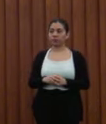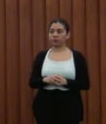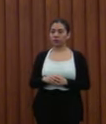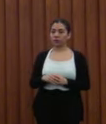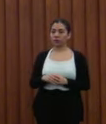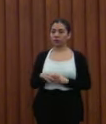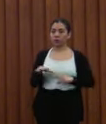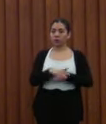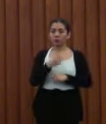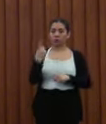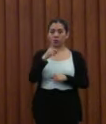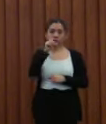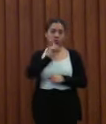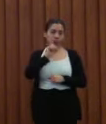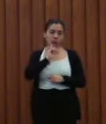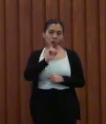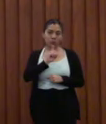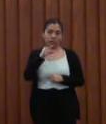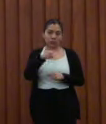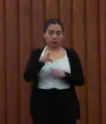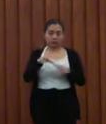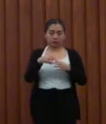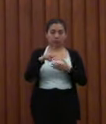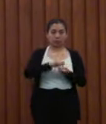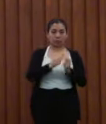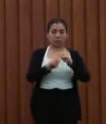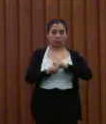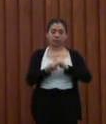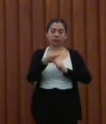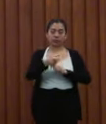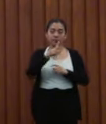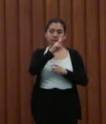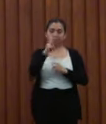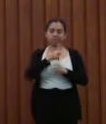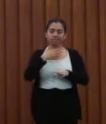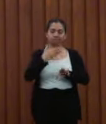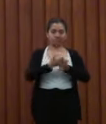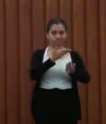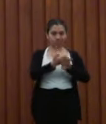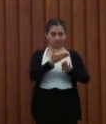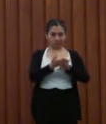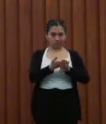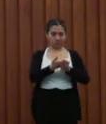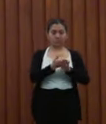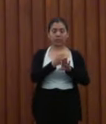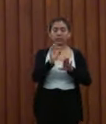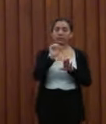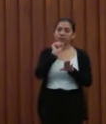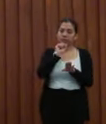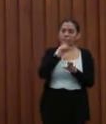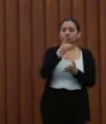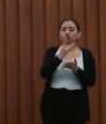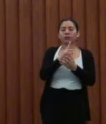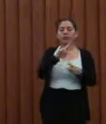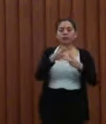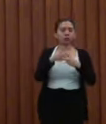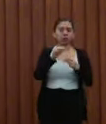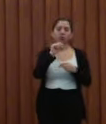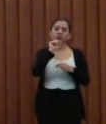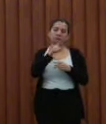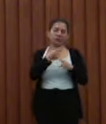diversidad sexual que más está expuesto no solamente a este tipo de violencia, sino a todas otro tipo de violencia, agresiones de